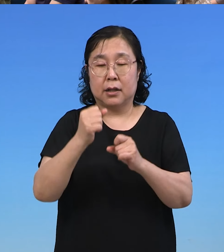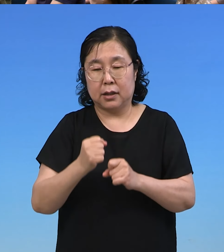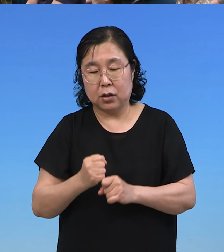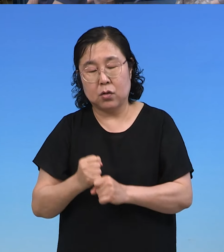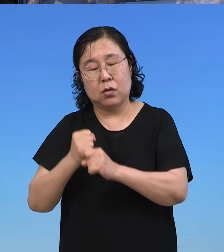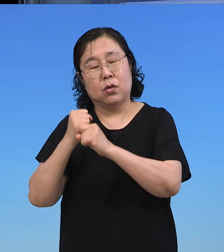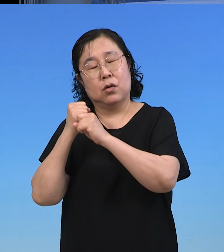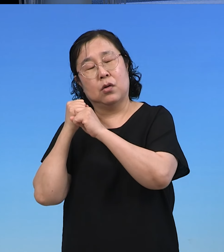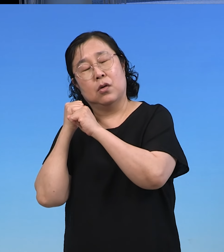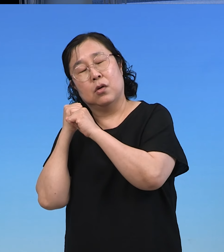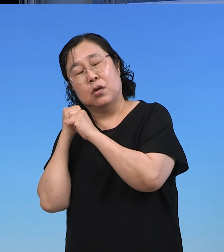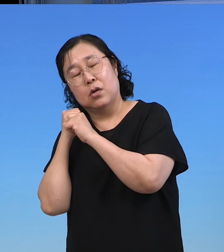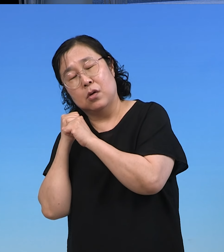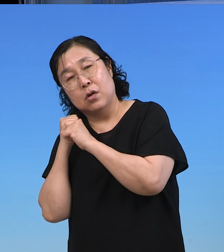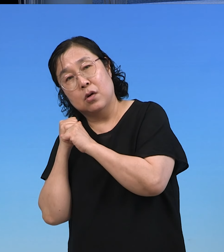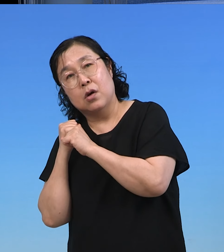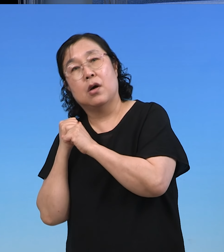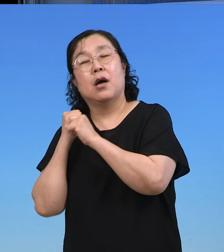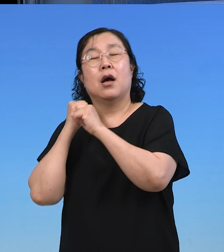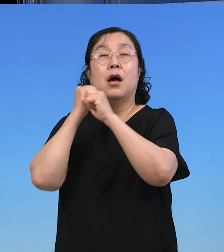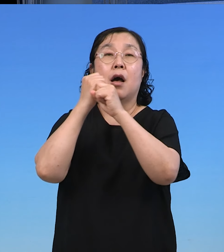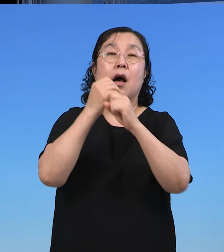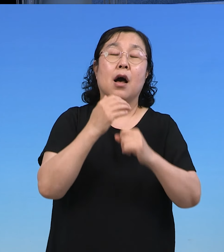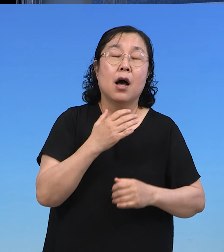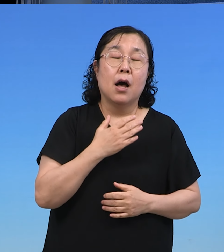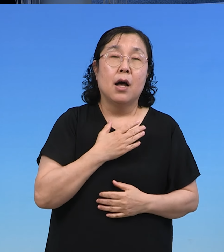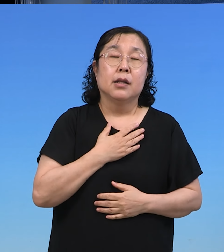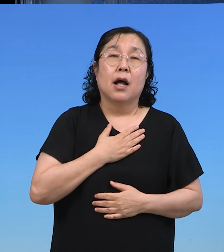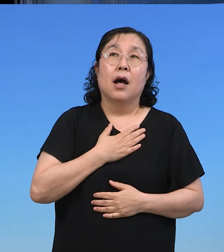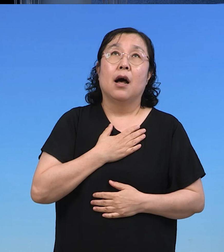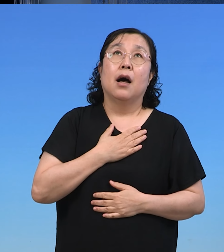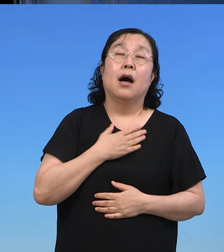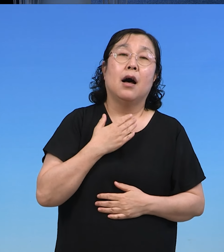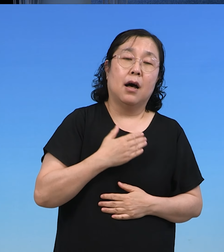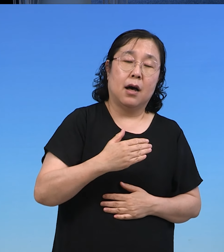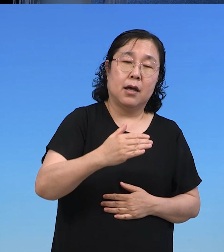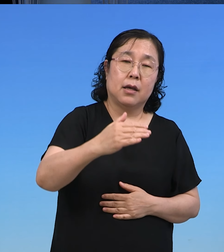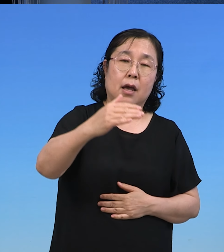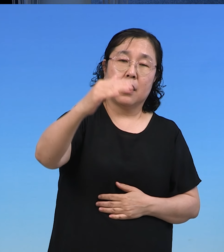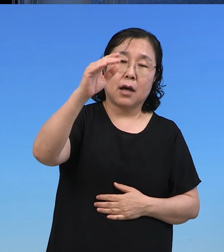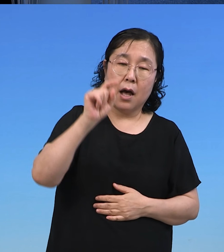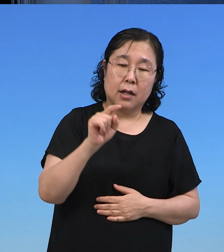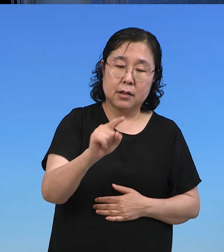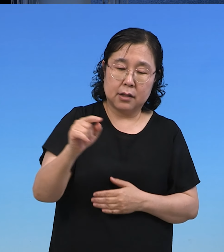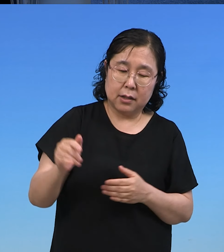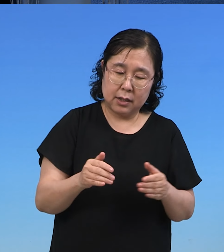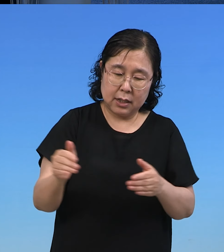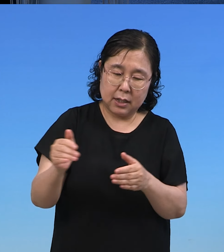우리가 가진 소망이 이거예요. 나의 가는 이 길 끝에서